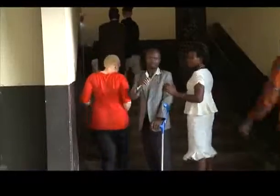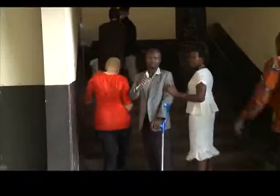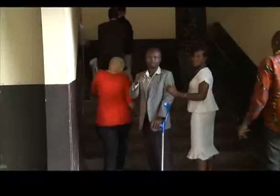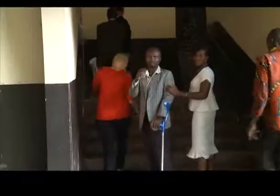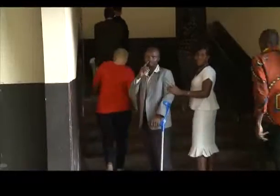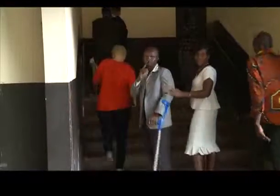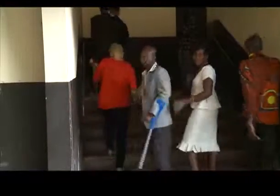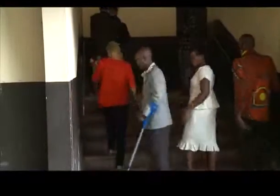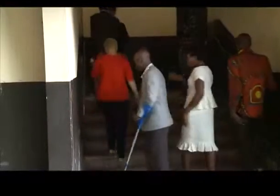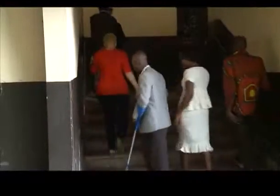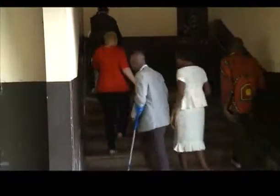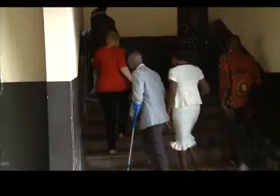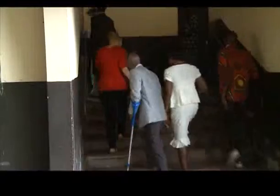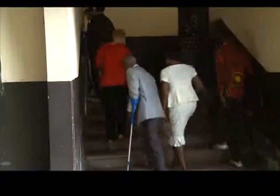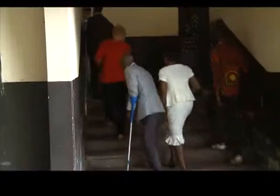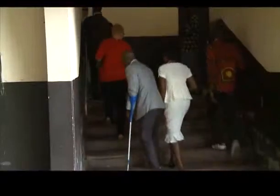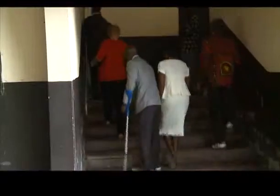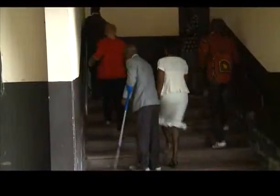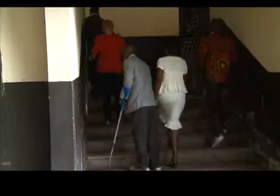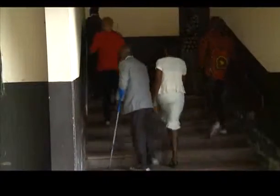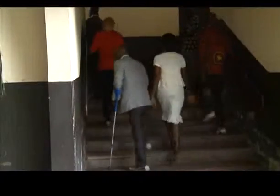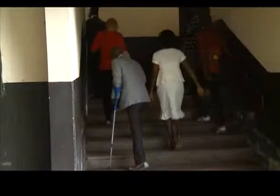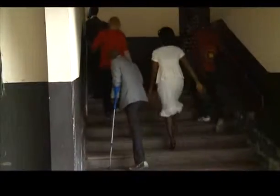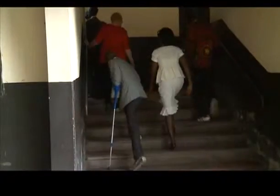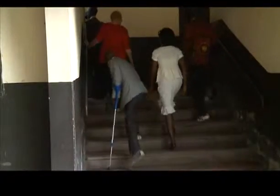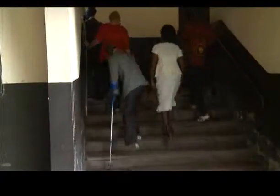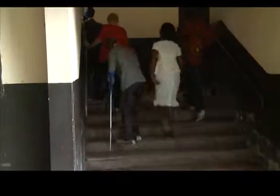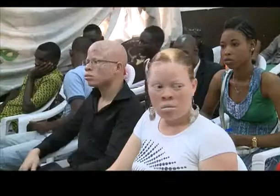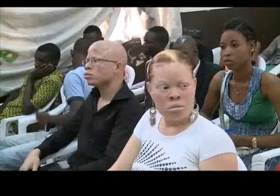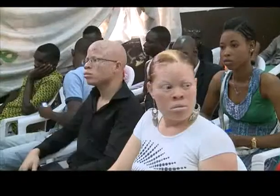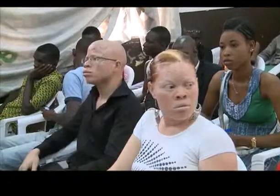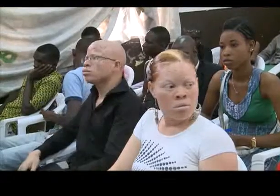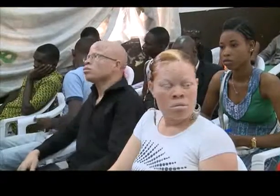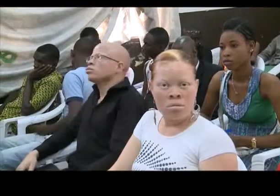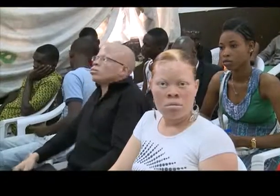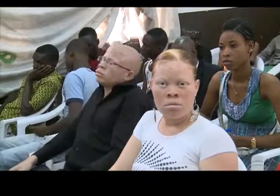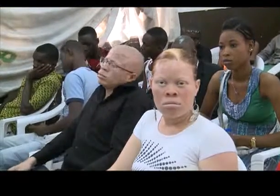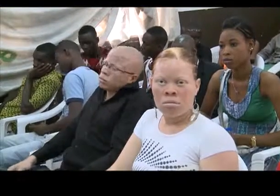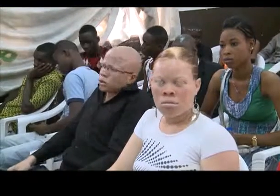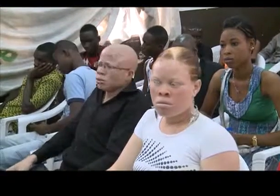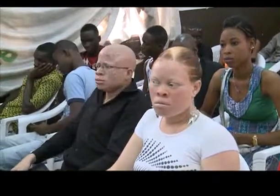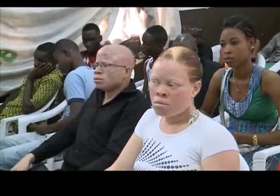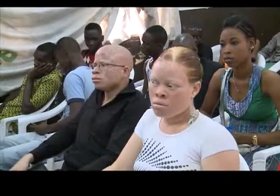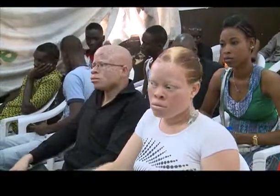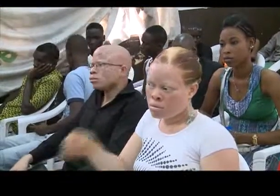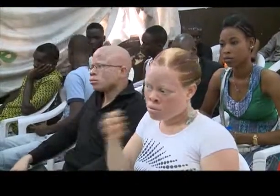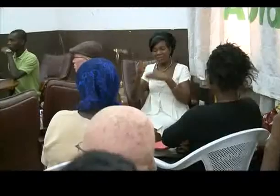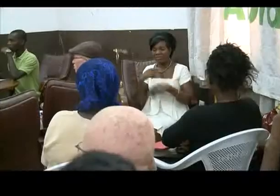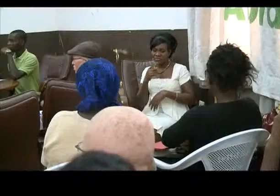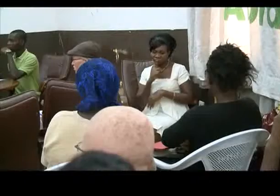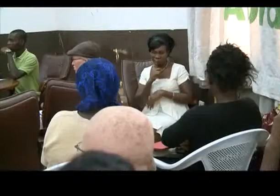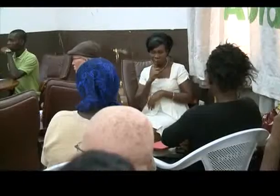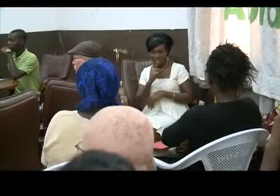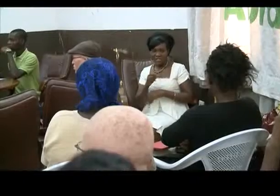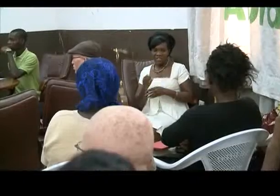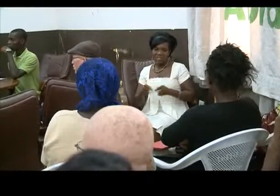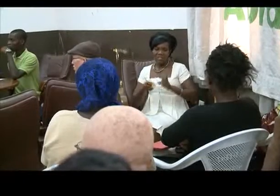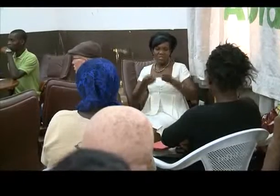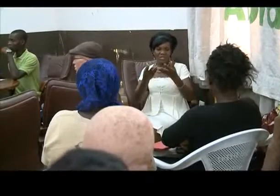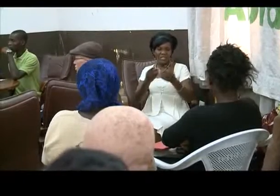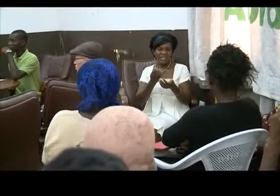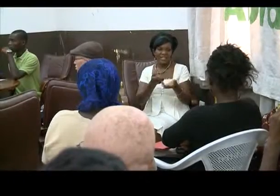durables, dont l'interaction avec diverses barrières peut faire obstacle à leur pleine et effective participation à la société sur la base de l'égalité avec